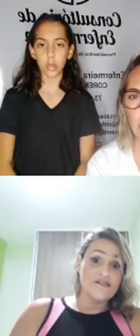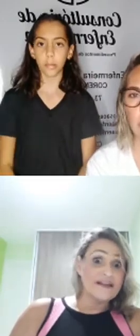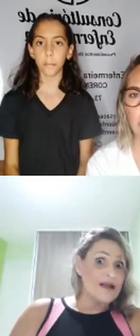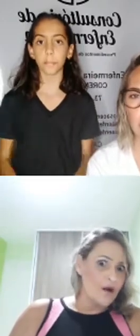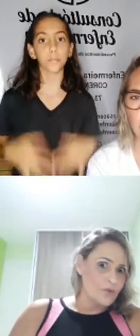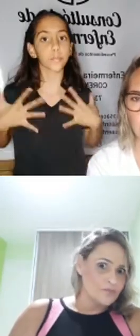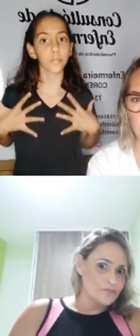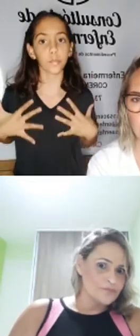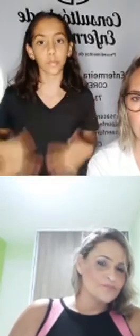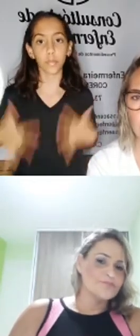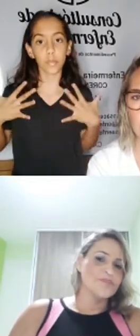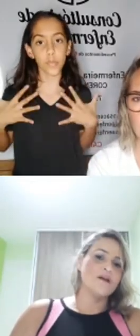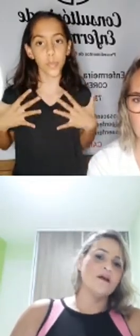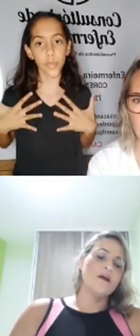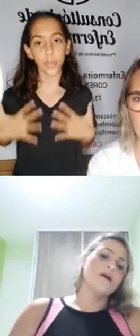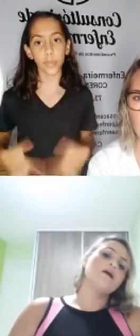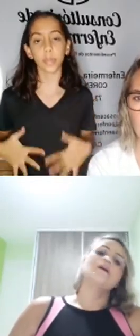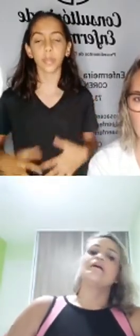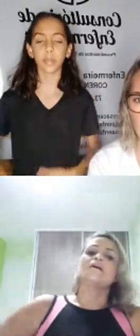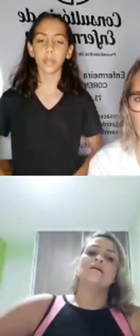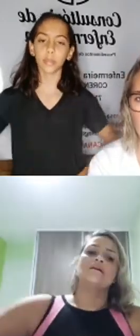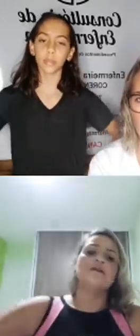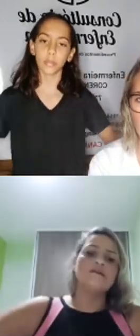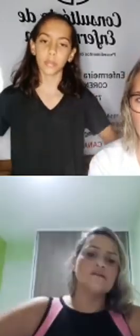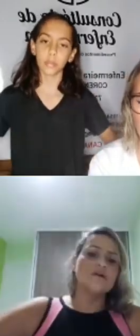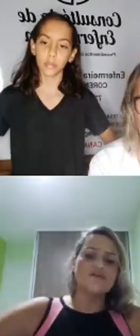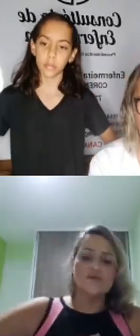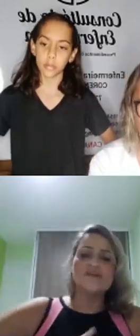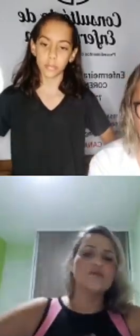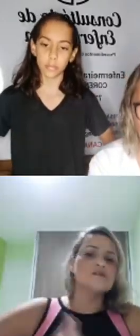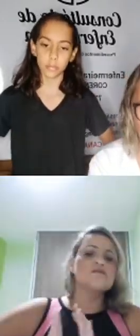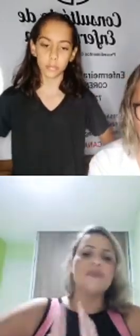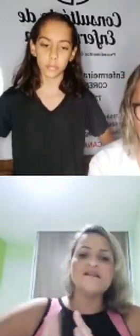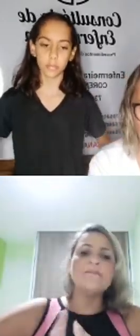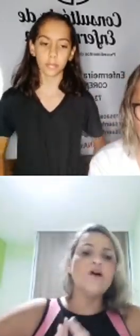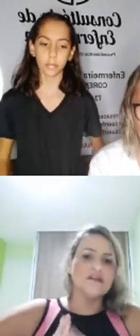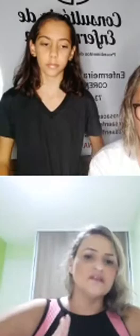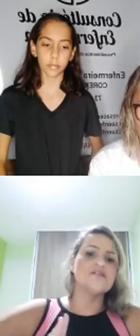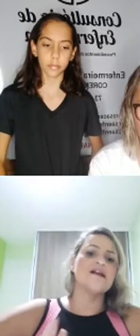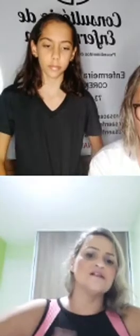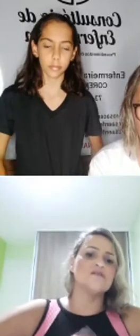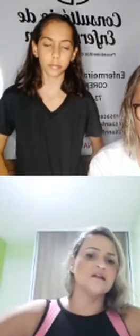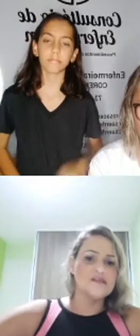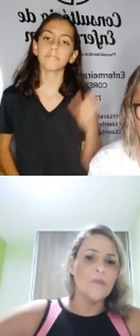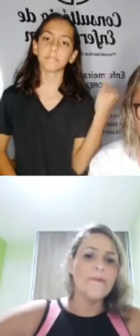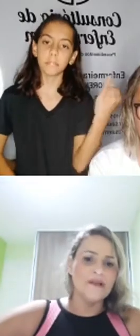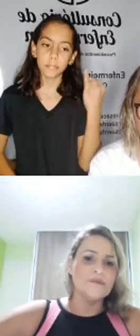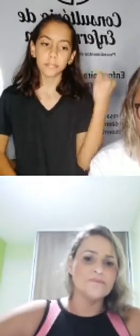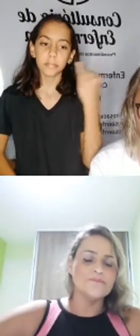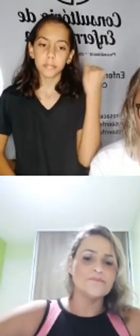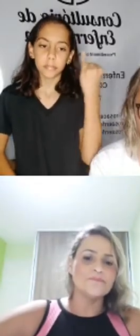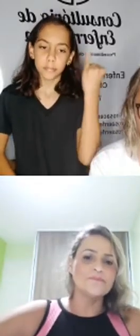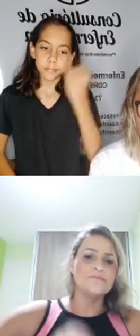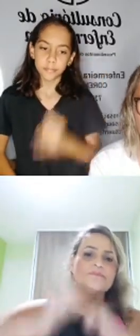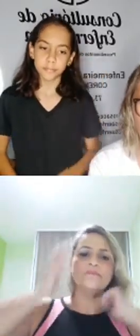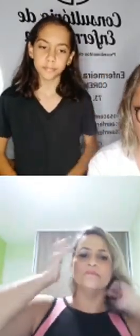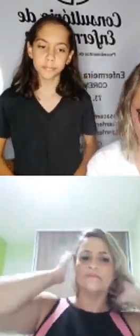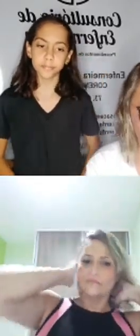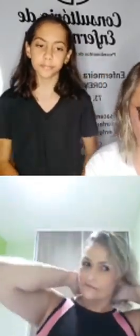anóxia fetal, né? Que são as duas situações mais importantes relacionadas ao bebê.